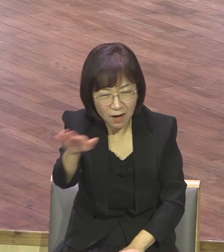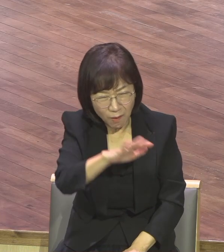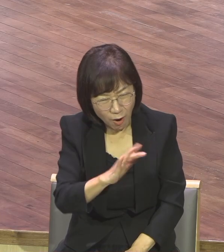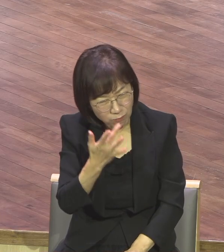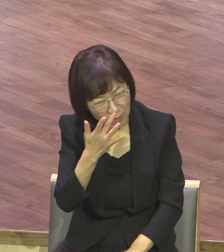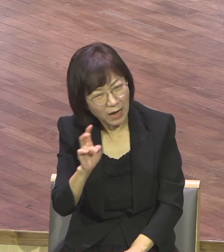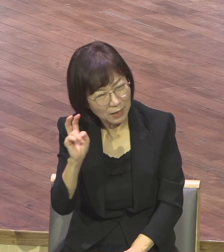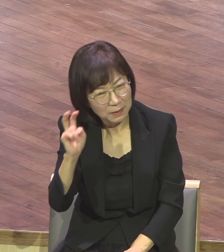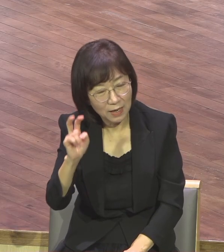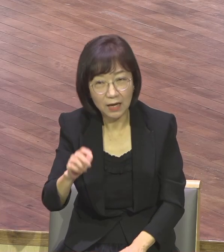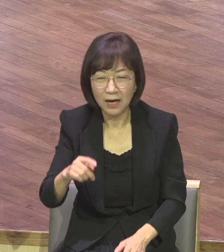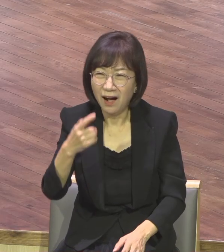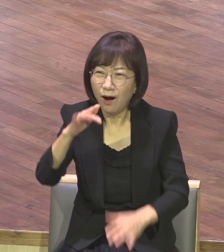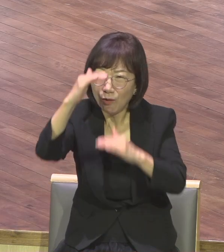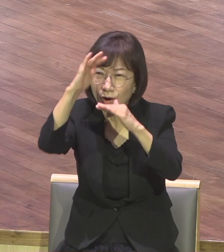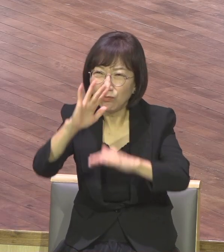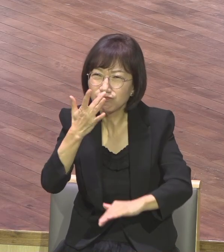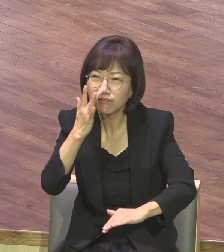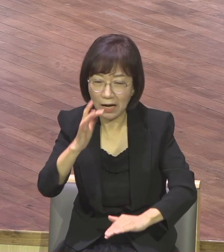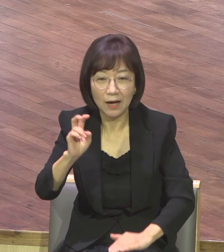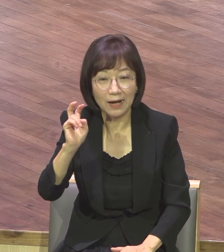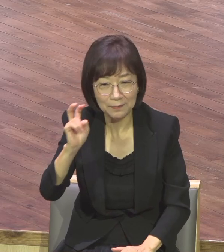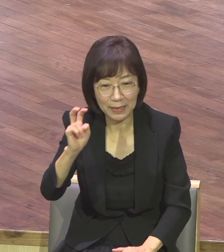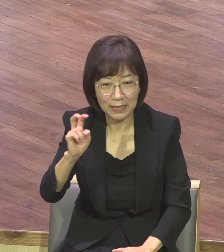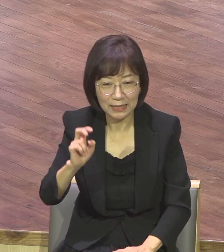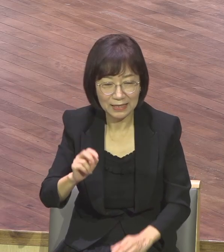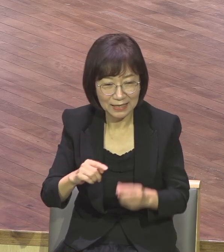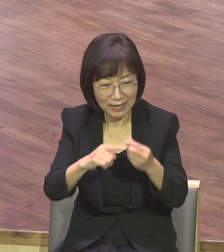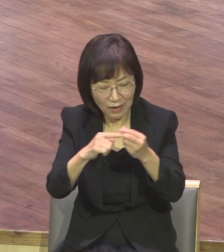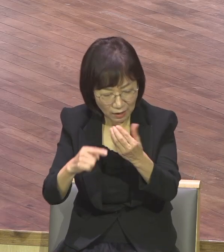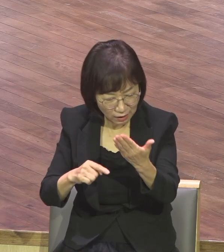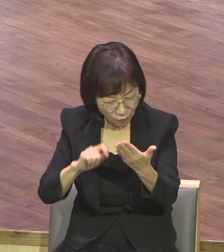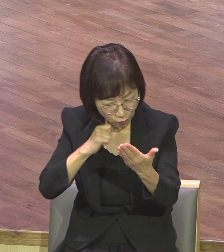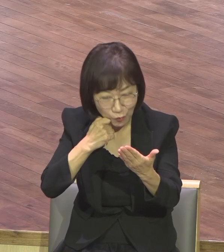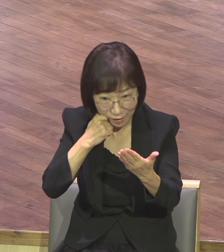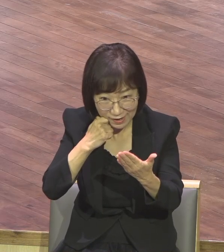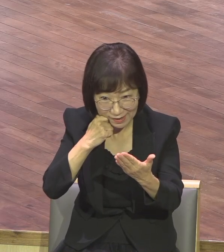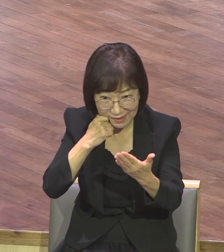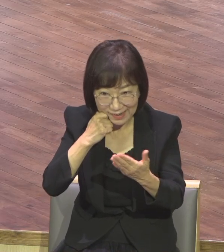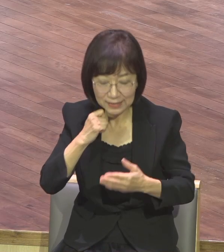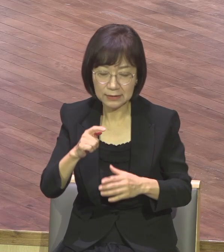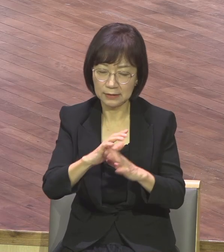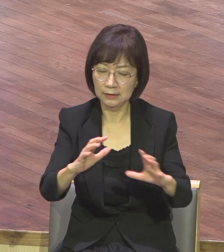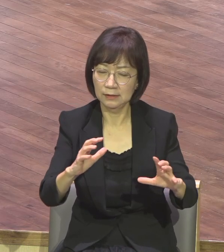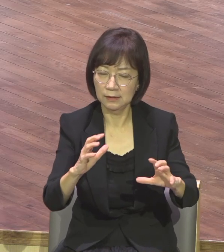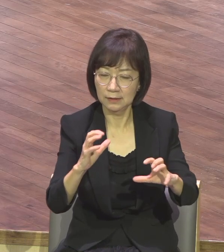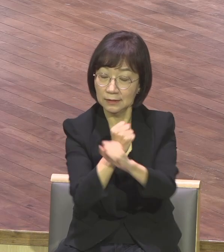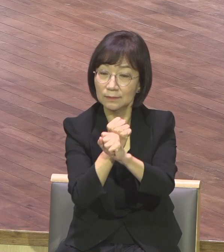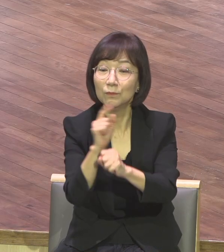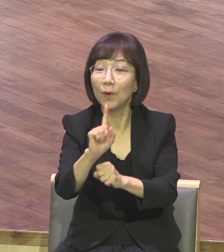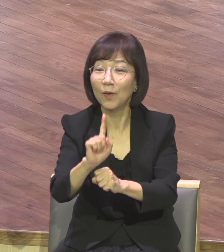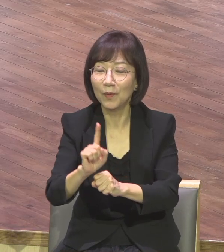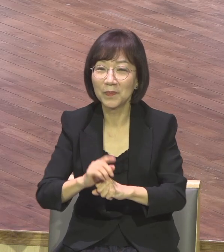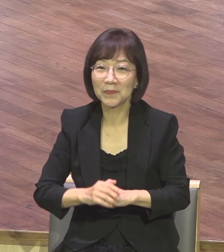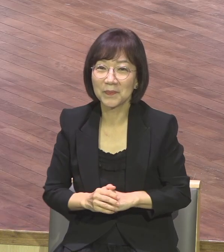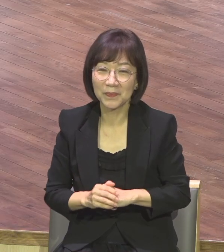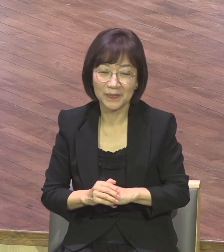모르겠죠? 감이 안 올 겁니다. 여기 좀 그렇습니다. 이 말씀을 한마디로 하면 이게 무슨 말이냐?